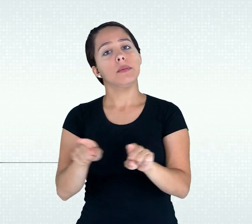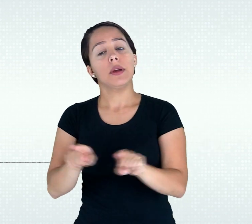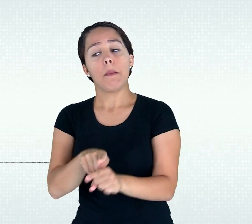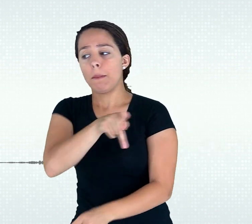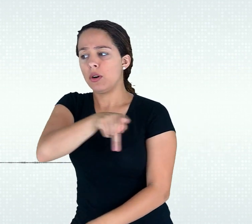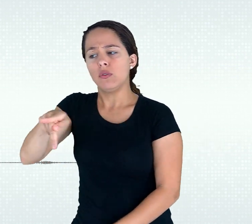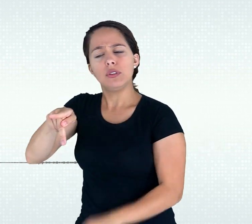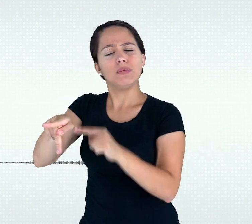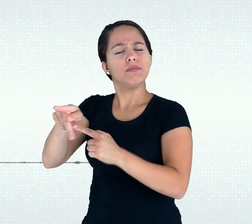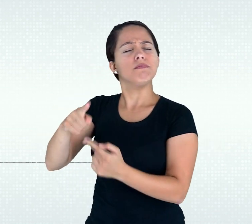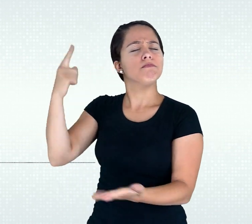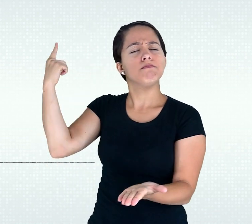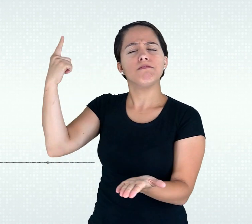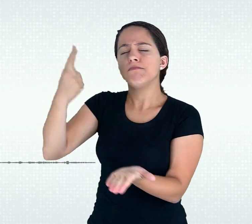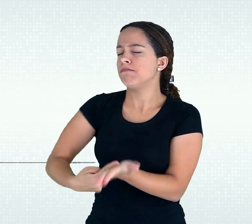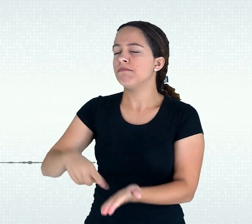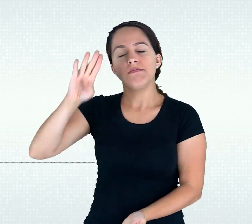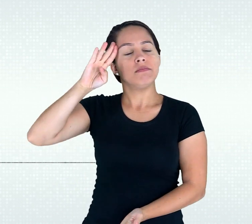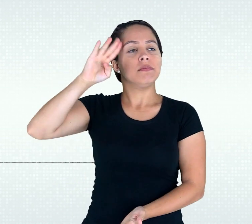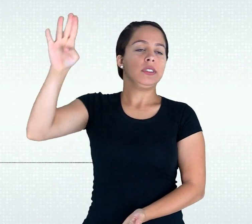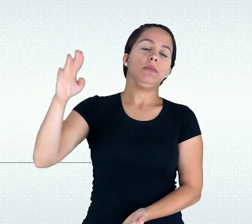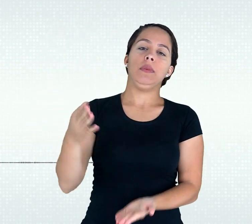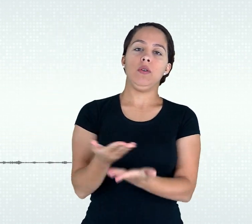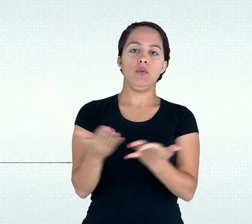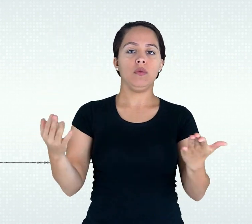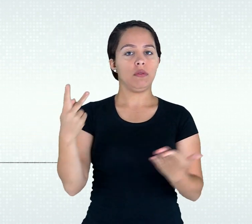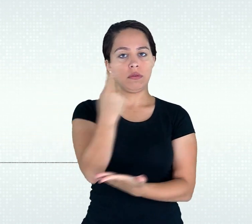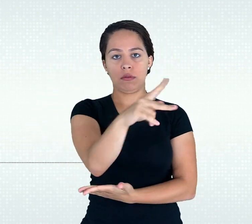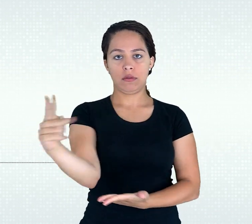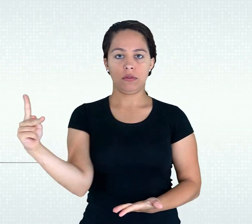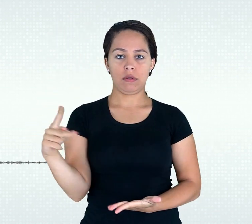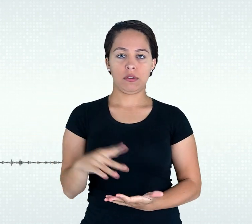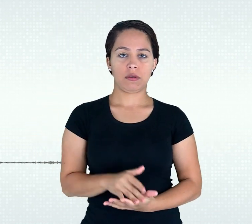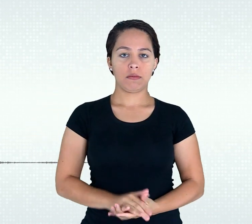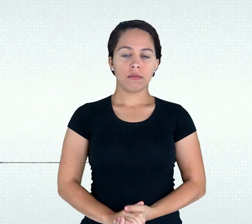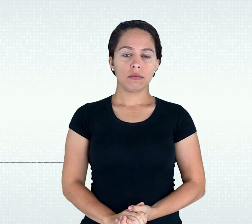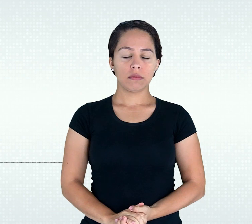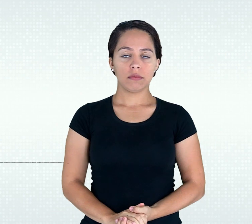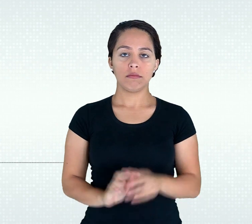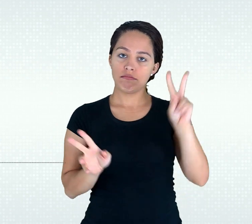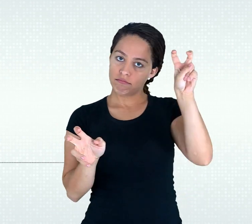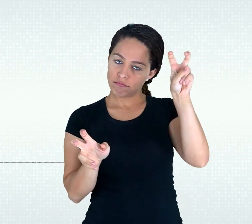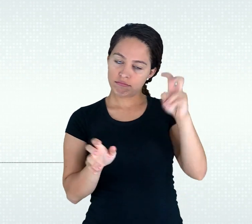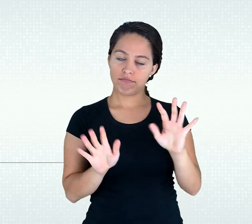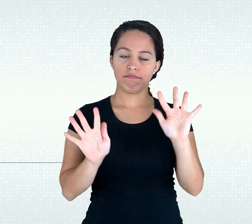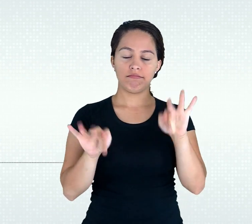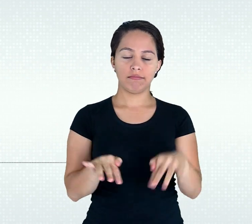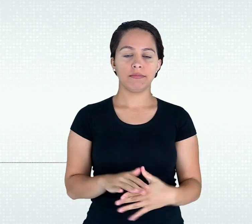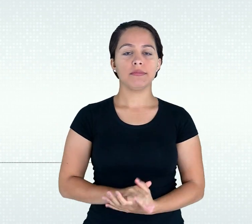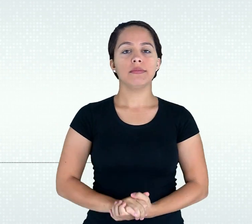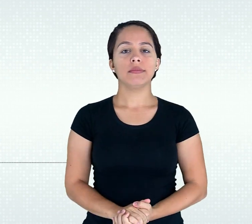ensino eo primeiro compromisso de todos os professores fecha aspas